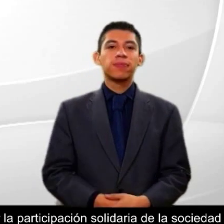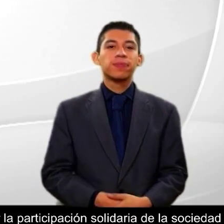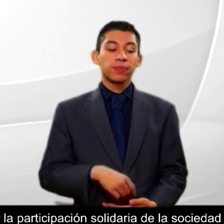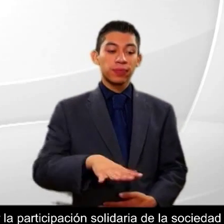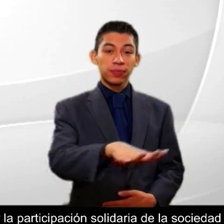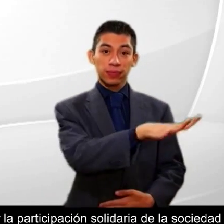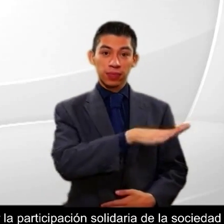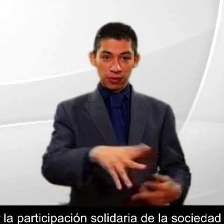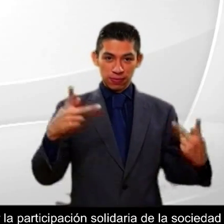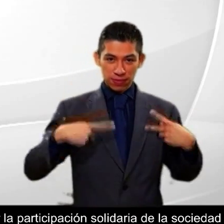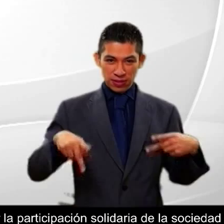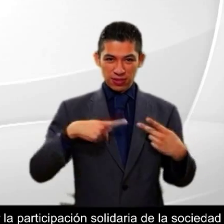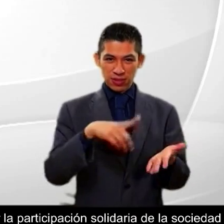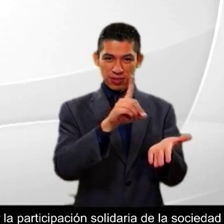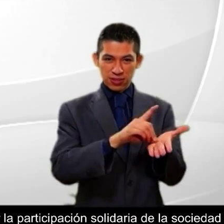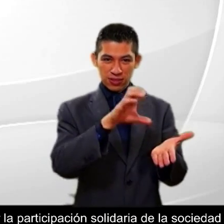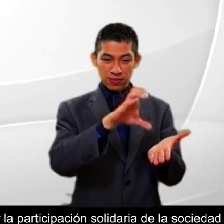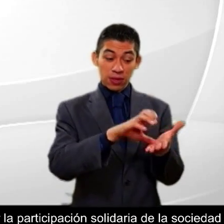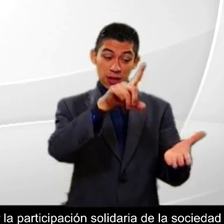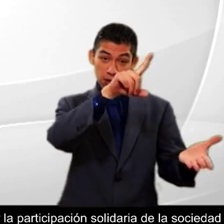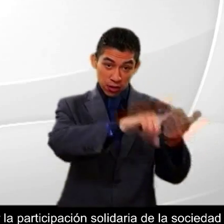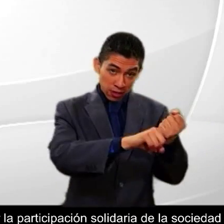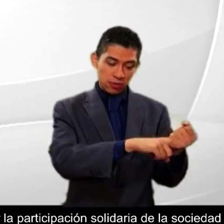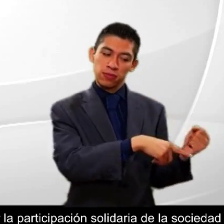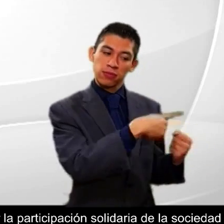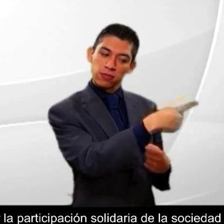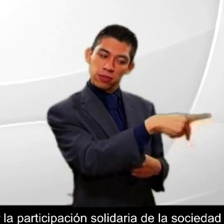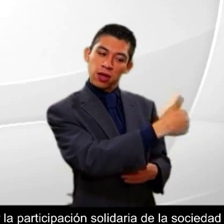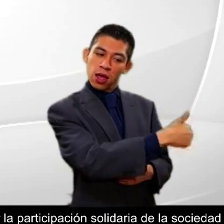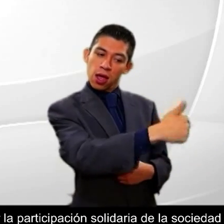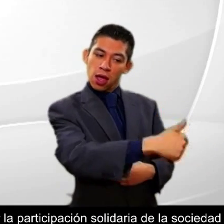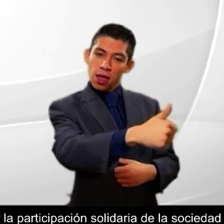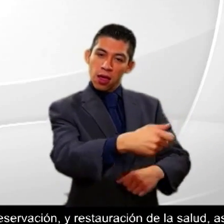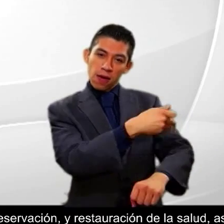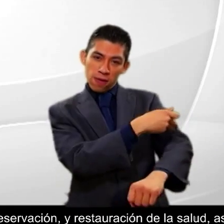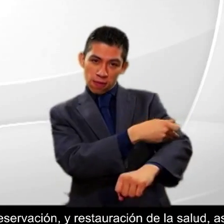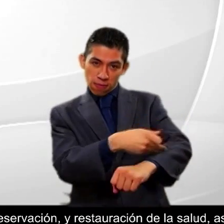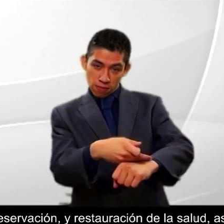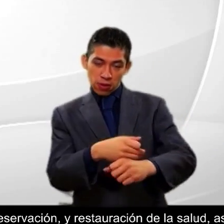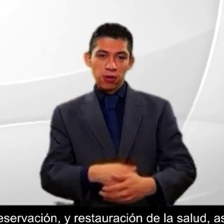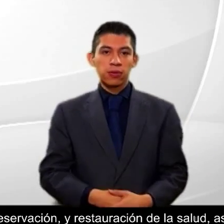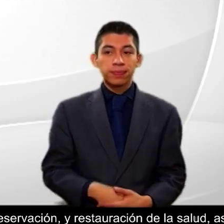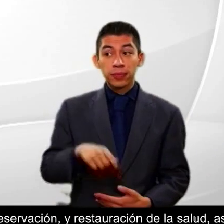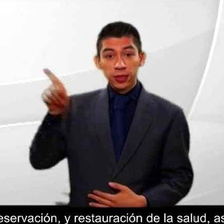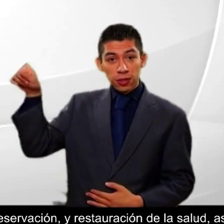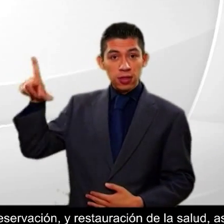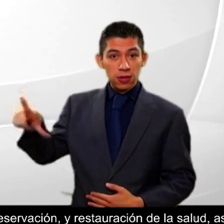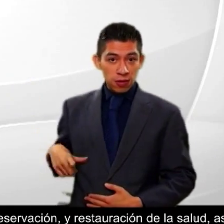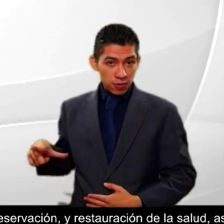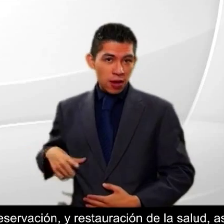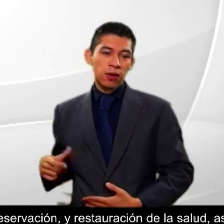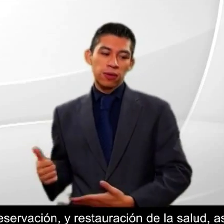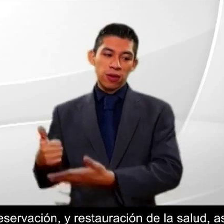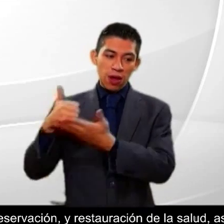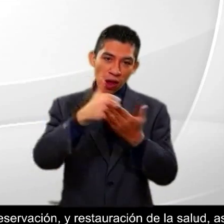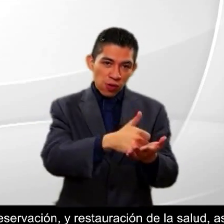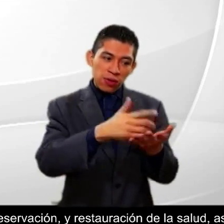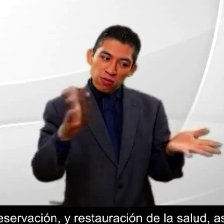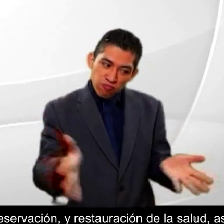12. Impulsar la participación solidaria de la sociedad y la familia en la preservación y restauración de la salud así como